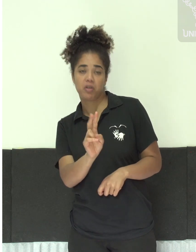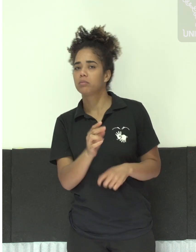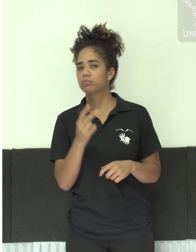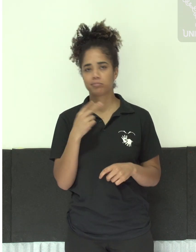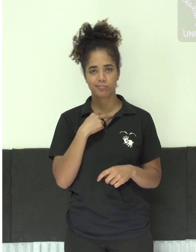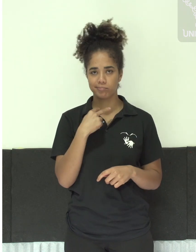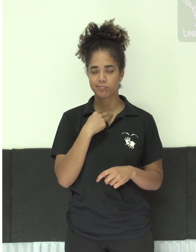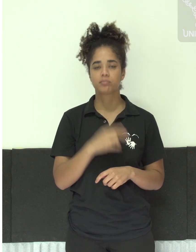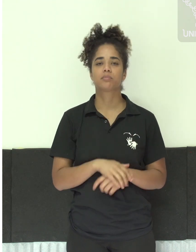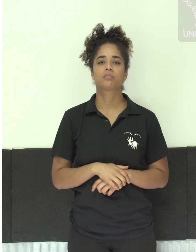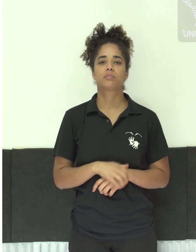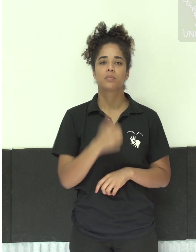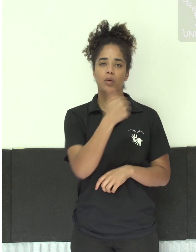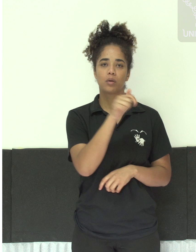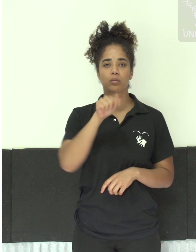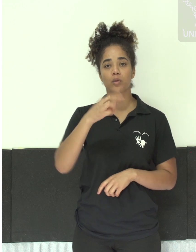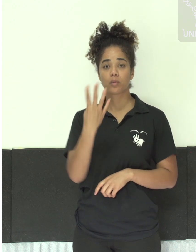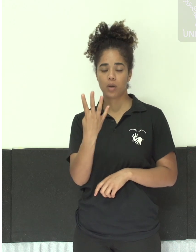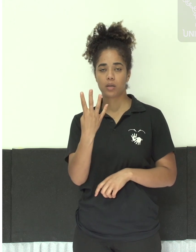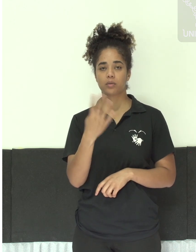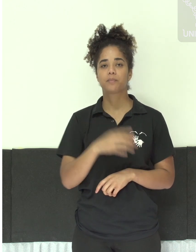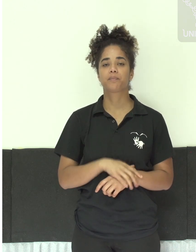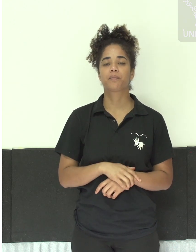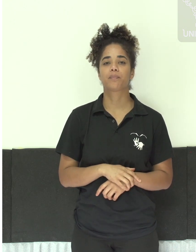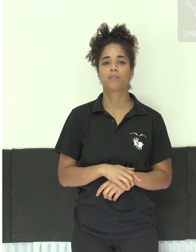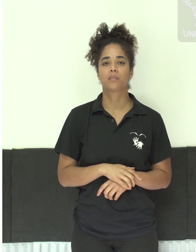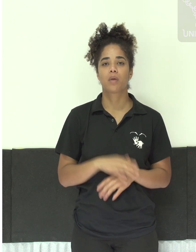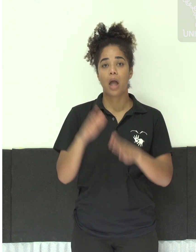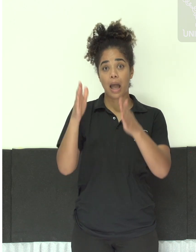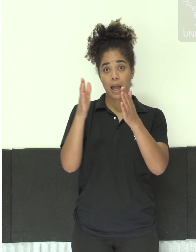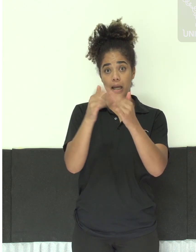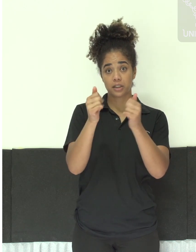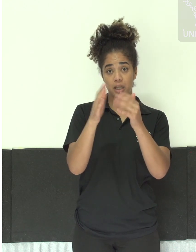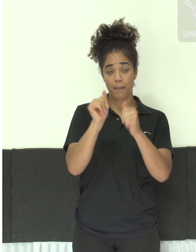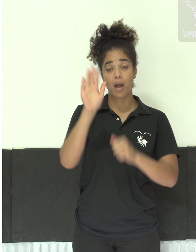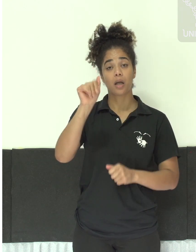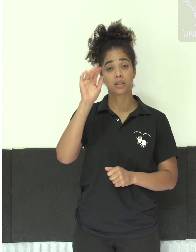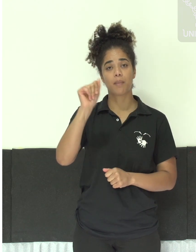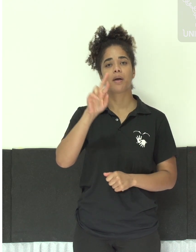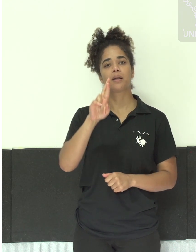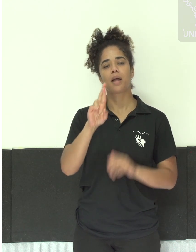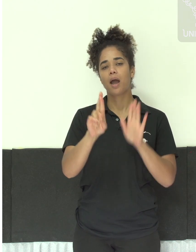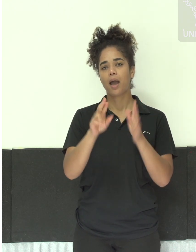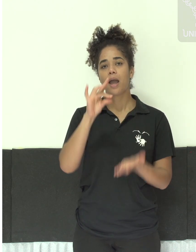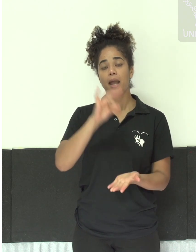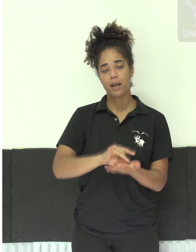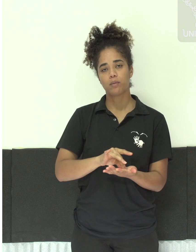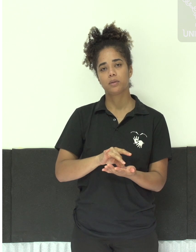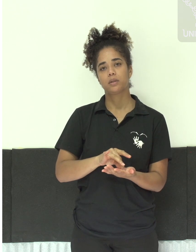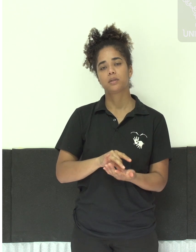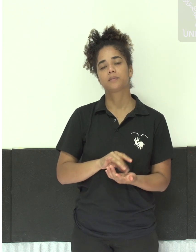11.4. Tendo em vista que a chamada regular é estabelecida inteiramente pelo